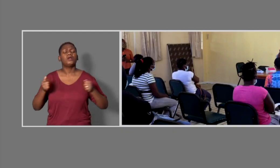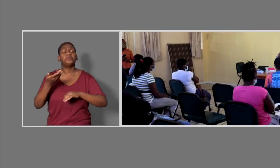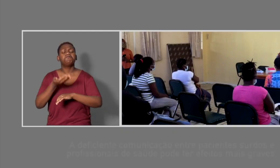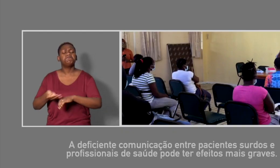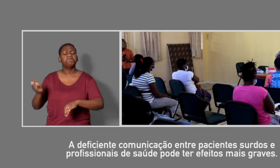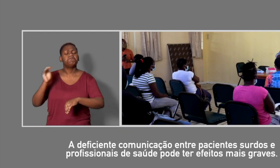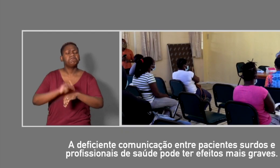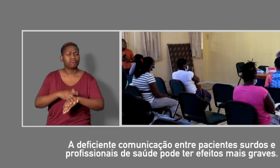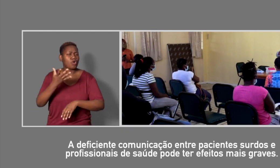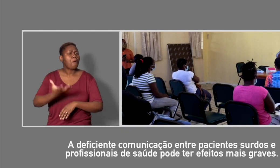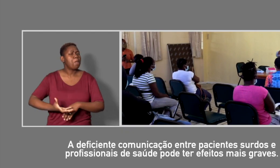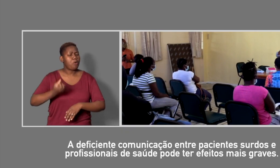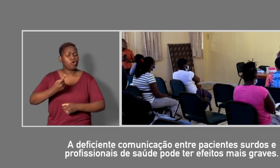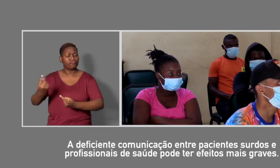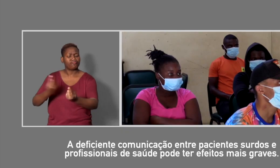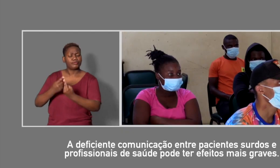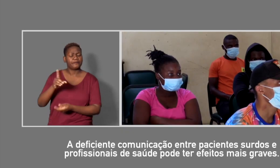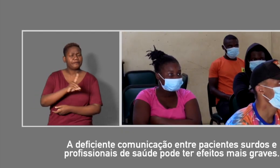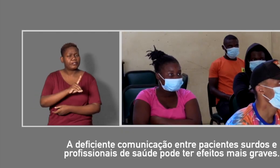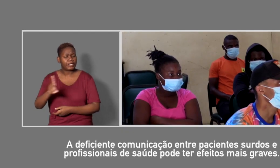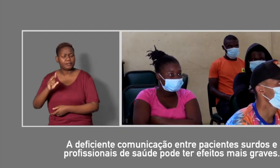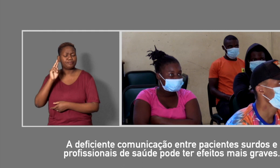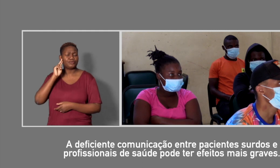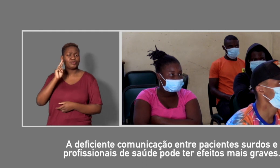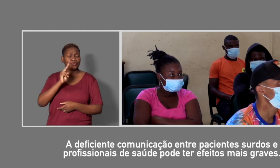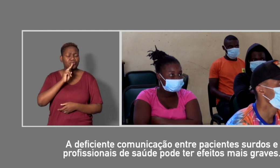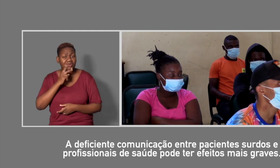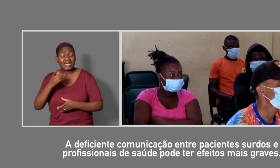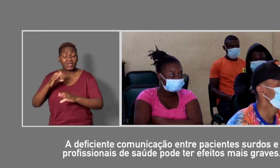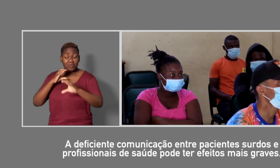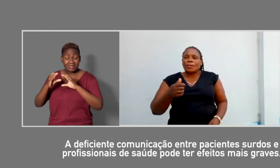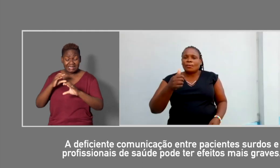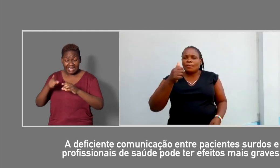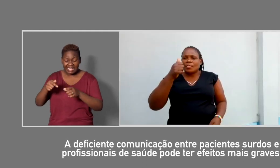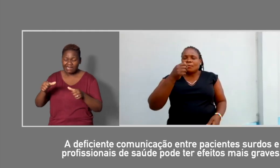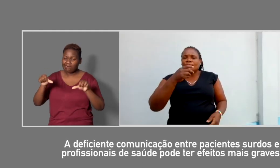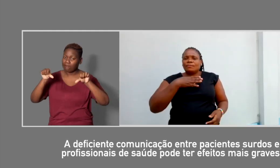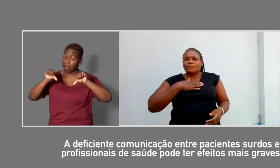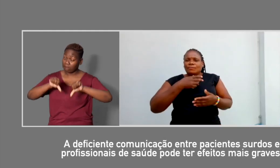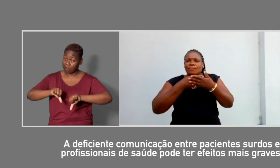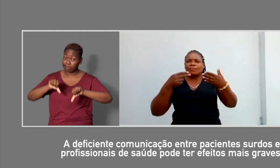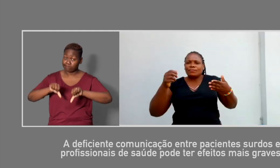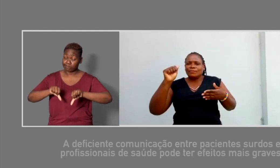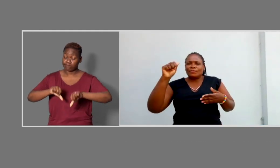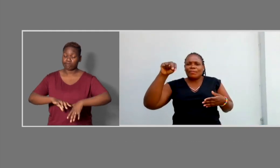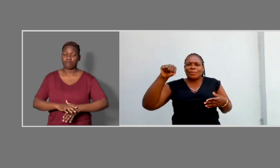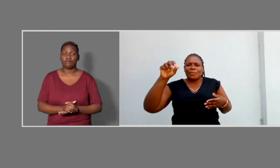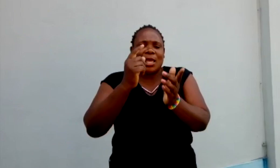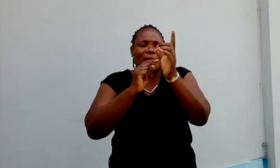A deficiente comunicação entre pacientes surdos e profissionais de saúde pode ter efeitos mais graves.